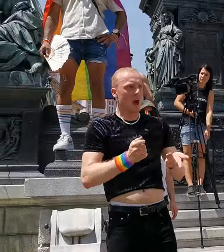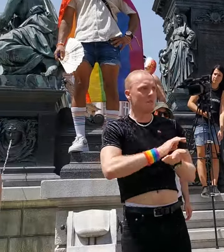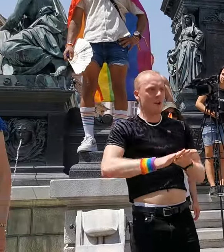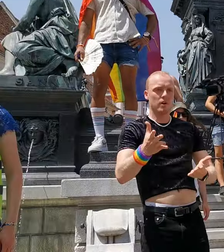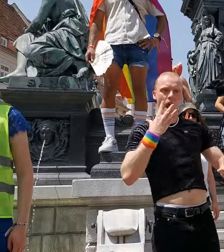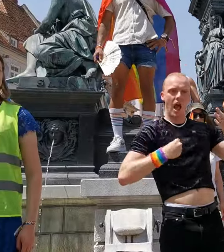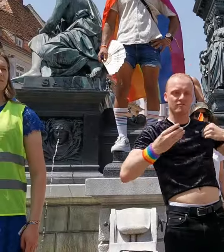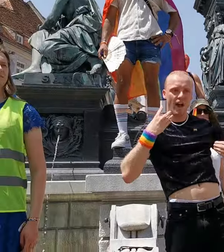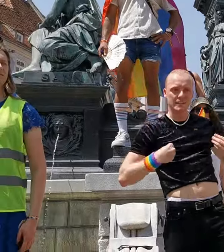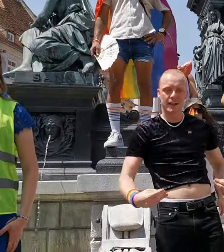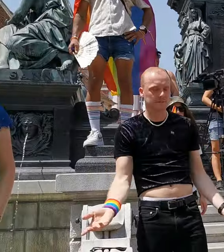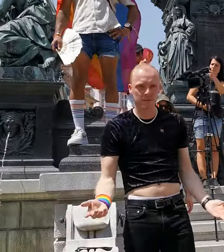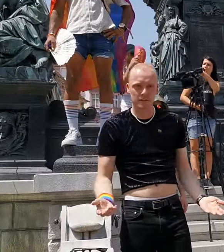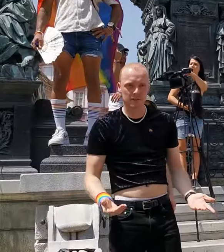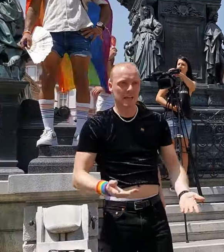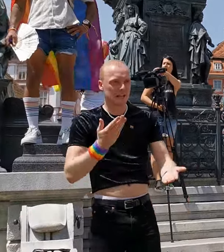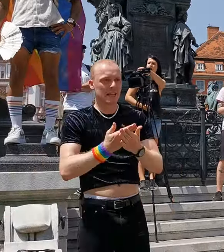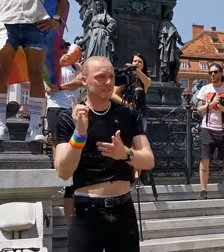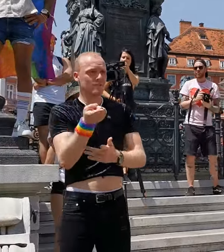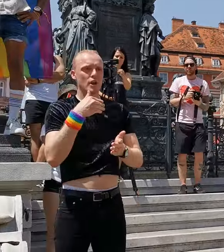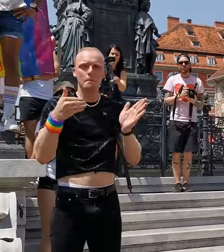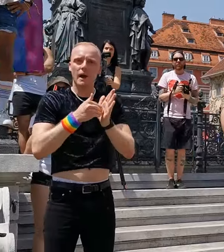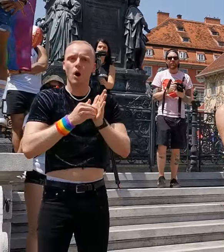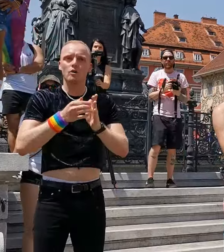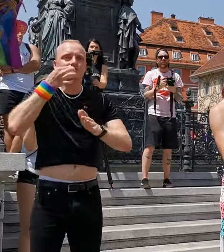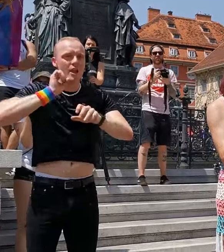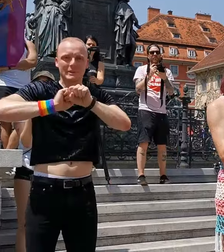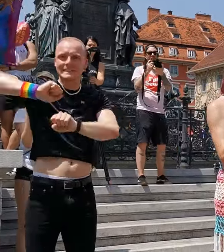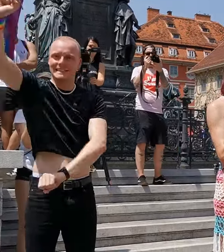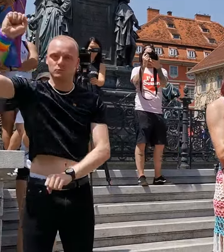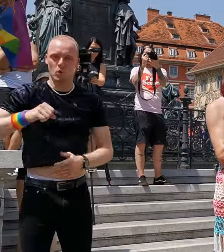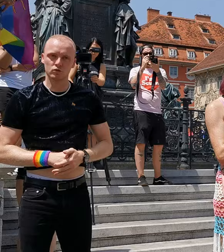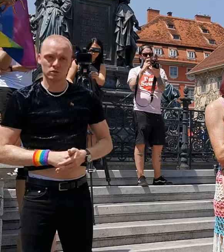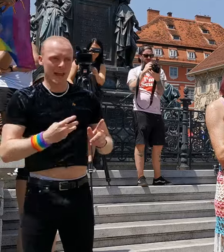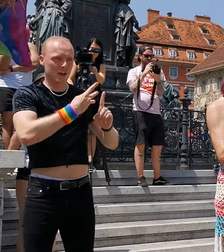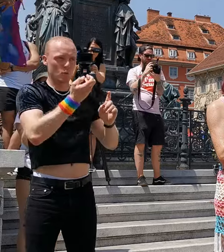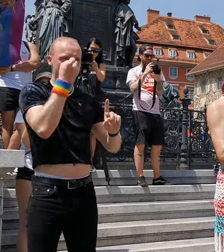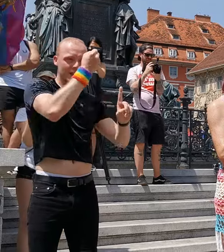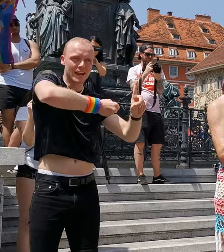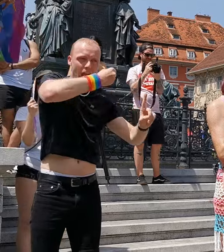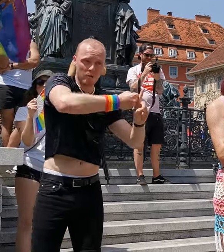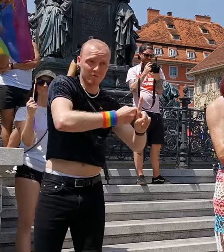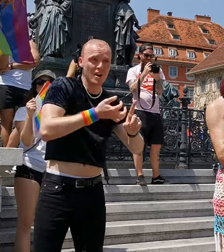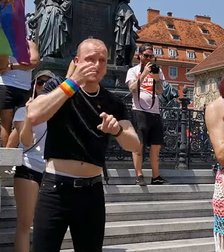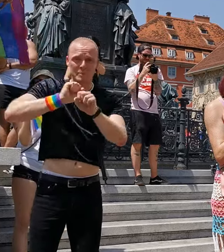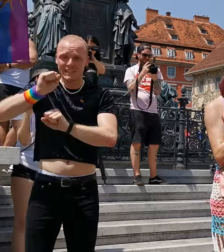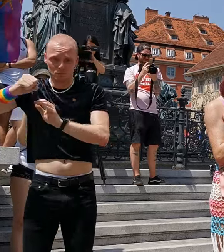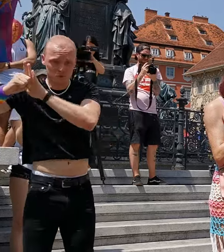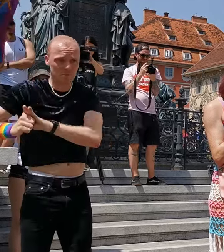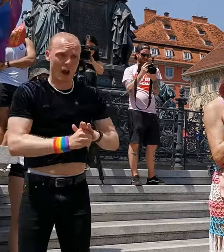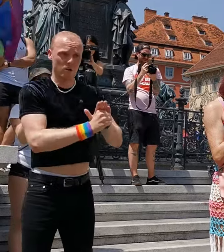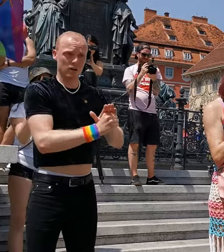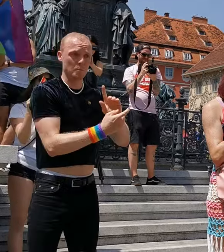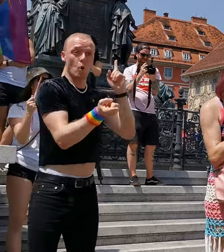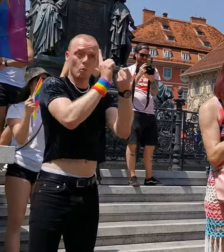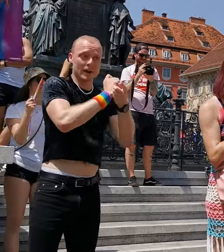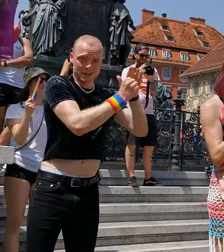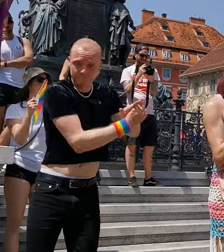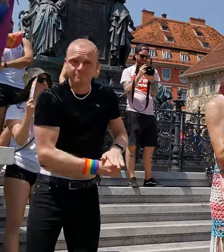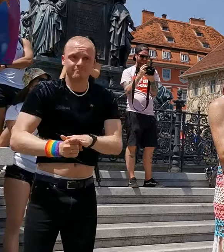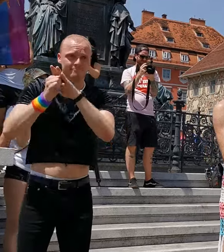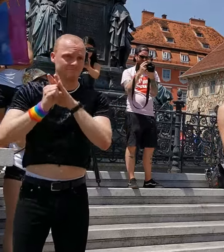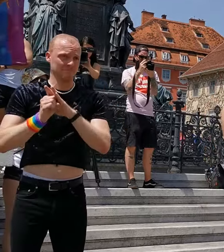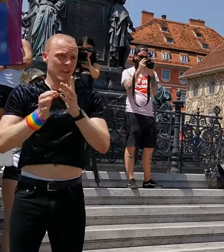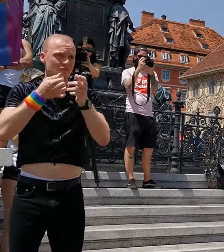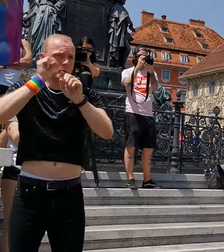können? Deshalb brauchen wir Feminismus. Der queere Kampf braucht Feminismus und umgekehrt. Feminismus kann